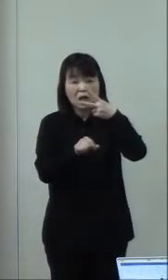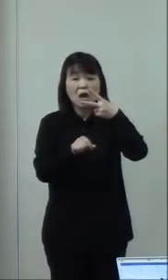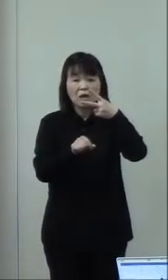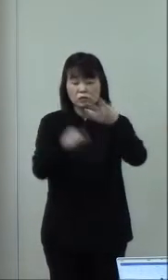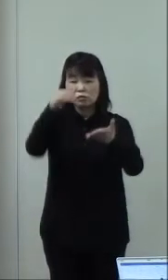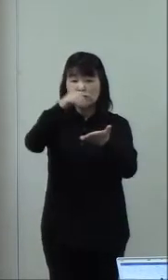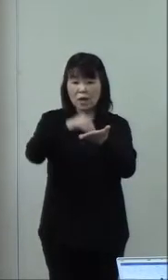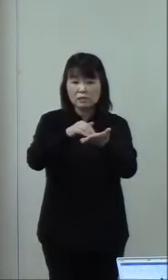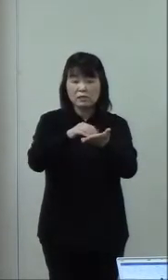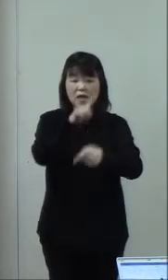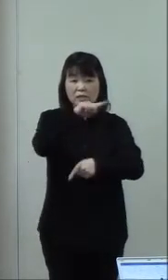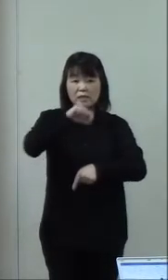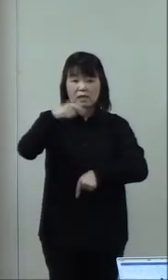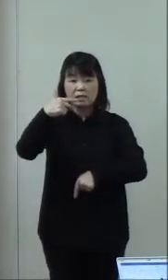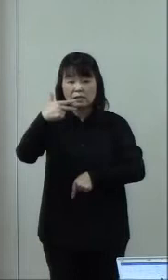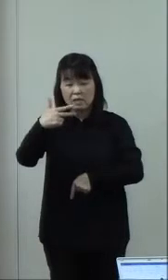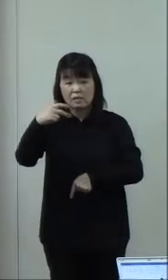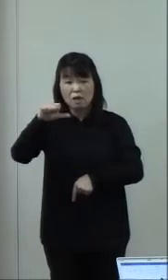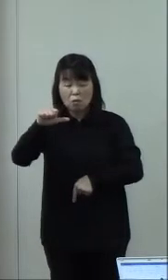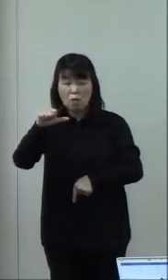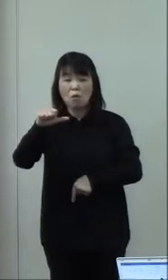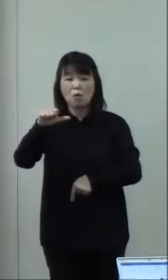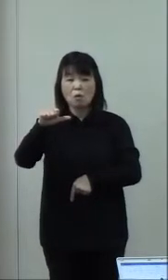だったということでありますし、